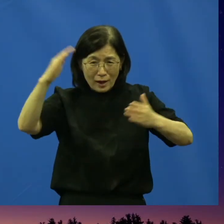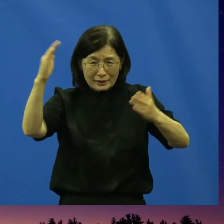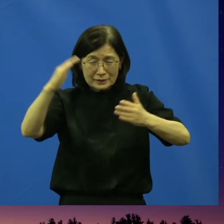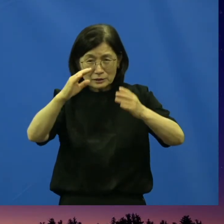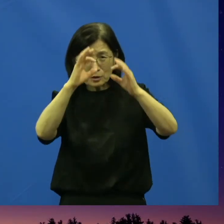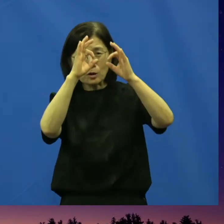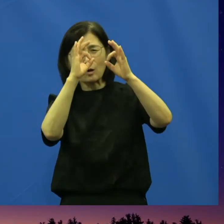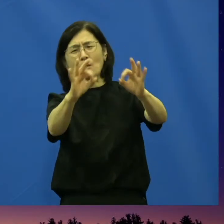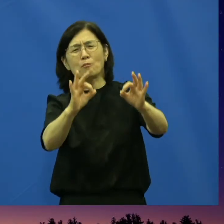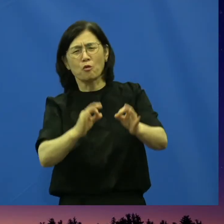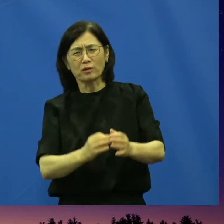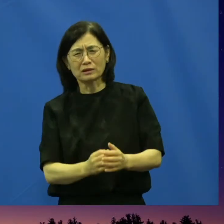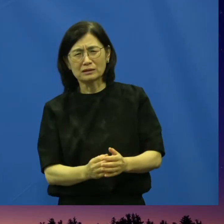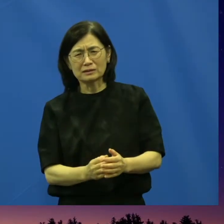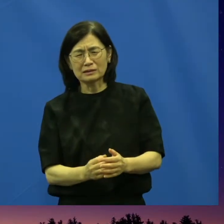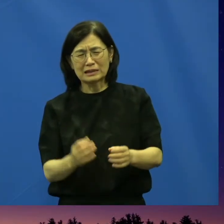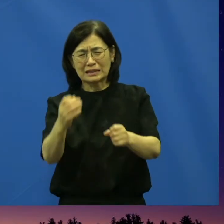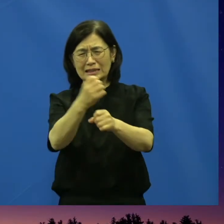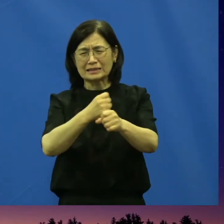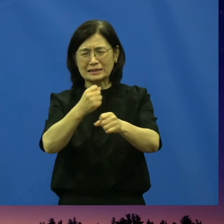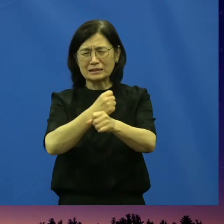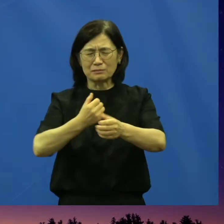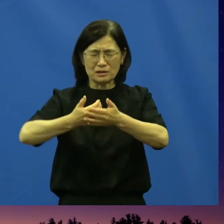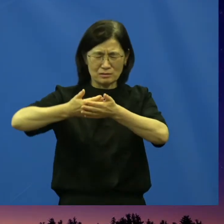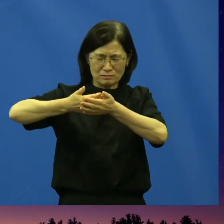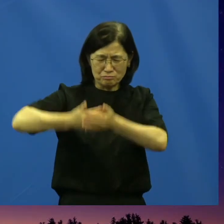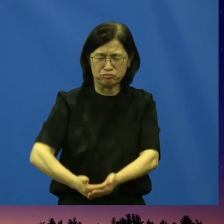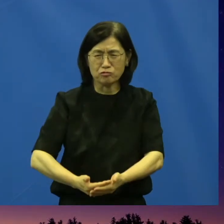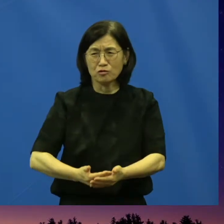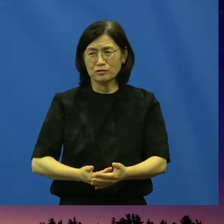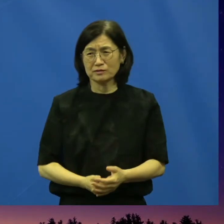중학생들은 중학생대로 이제 그냥